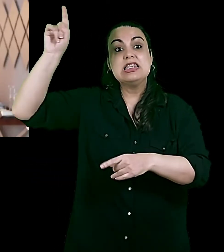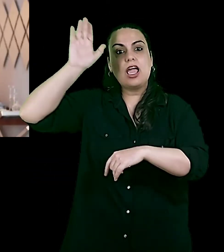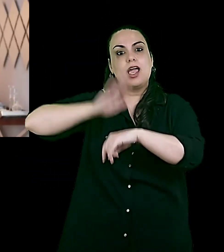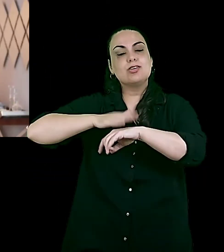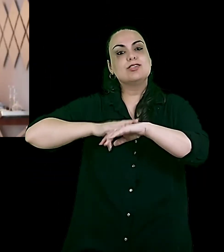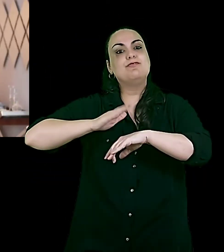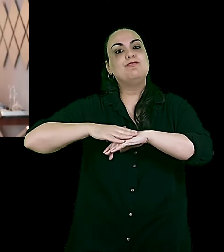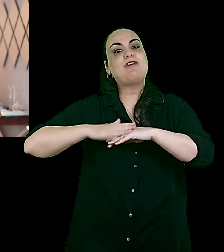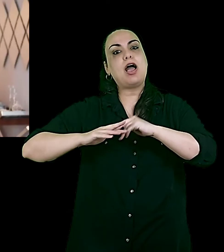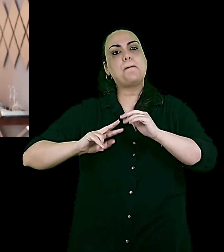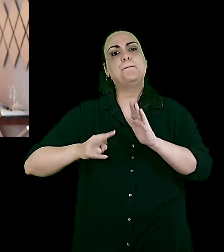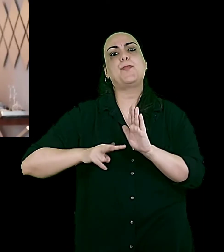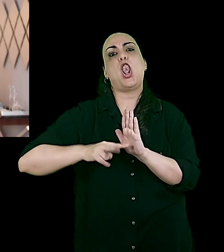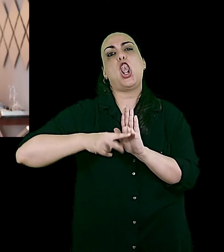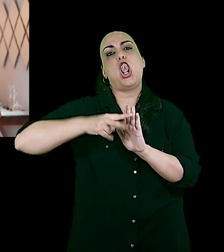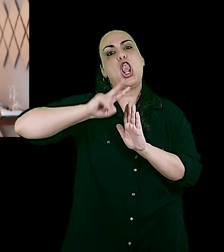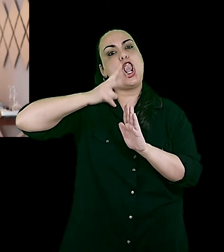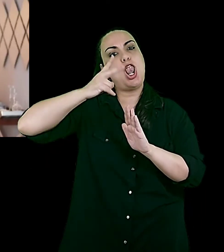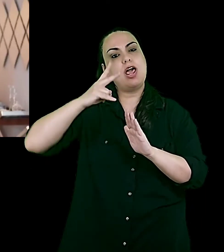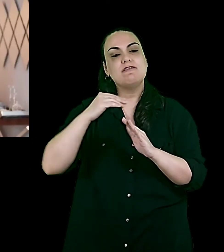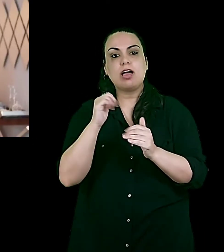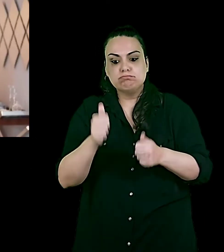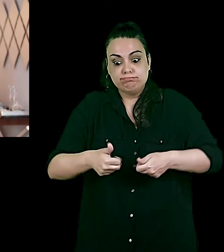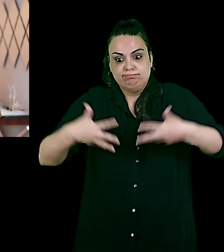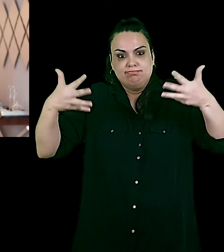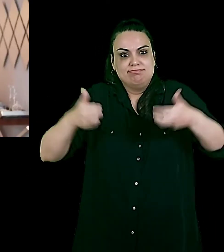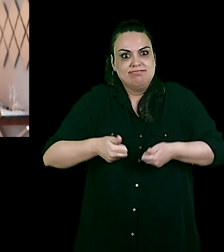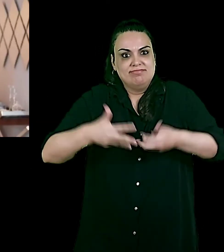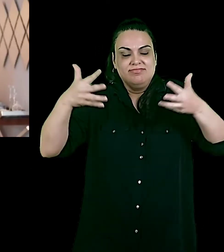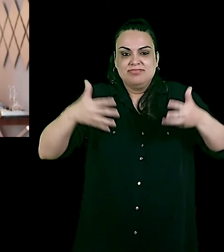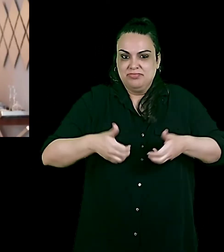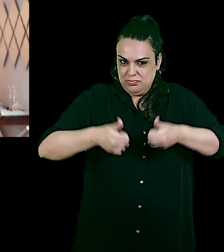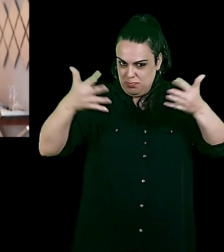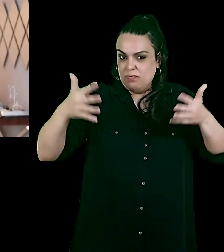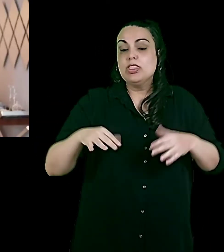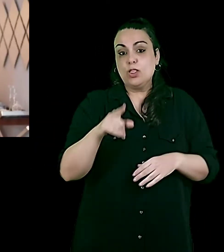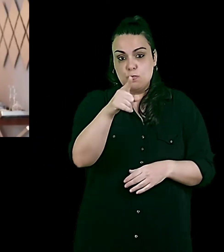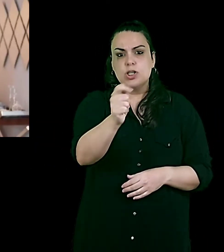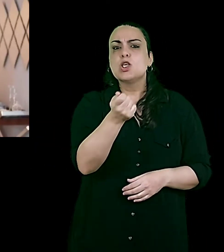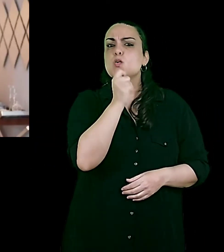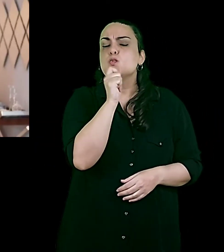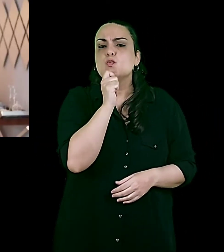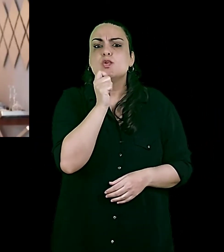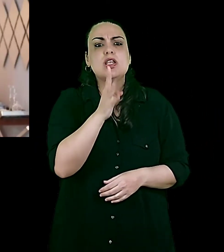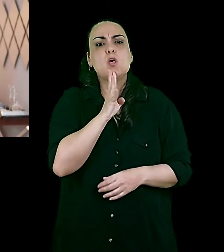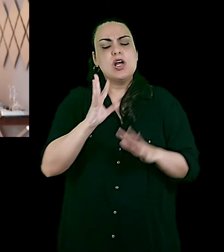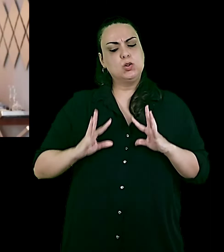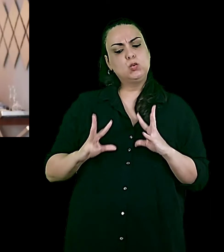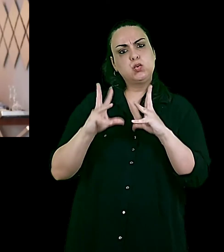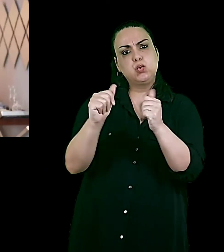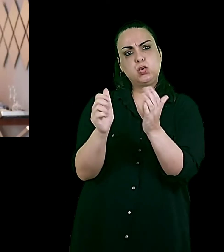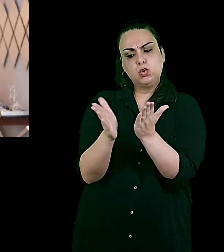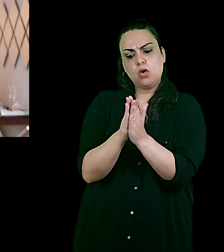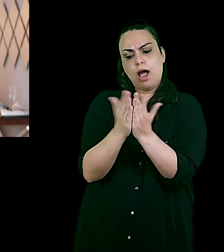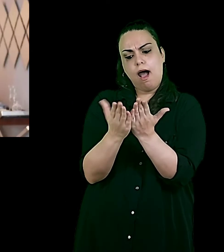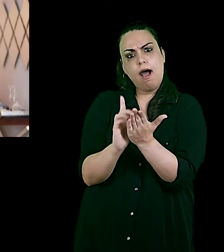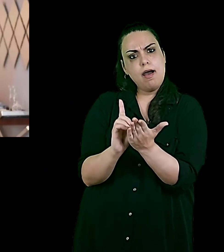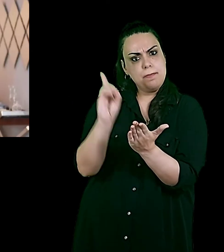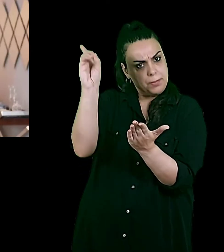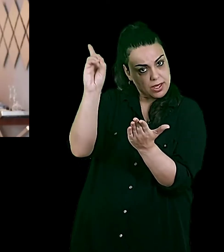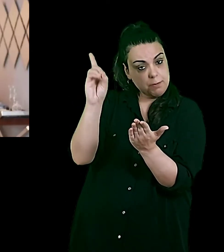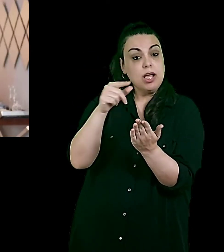vai multiplicando e vai acrescentando em cima daquilo que você já tem. Talvez você ainda não conheça a Bíblia toda, então